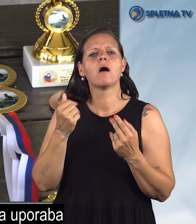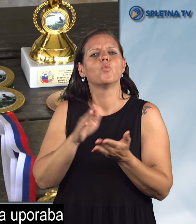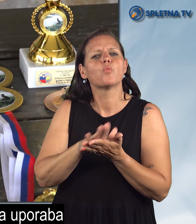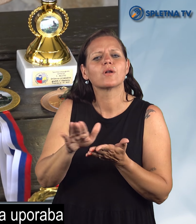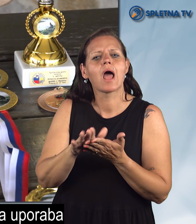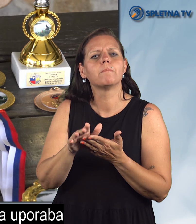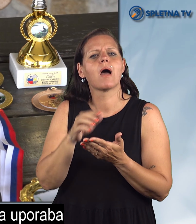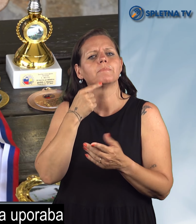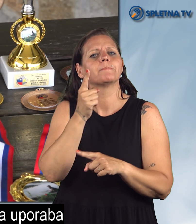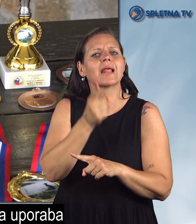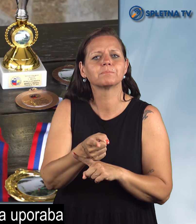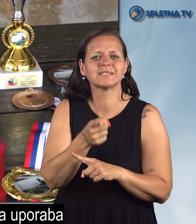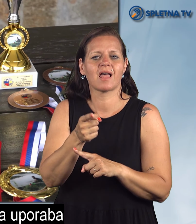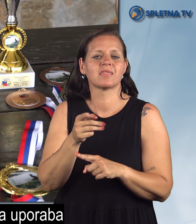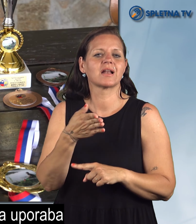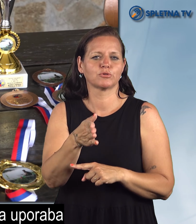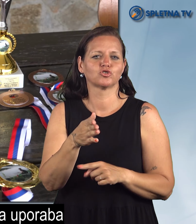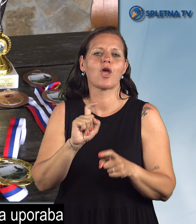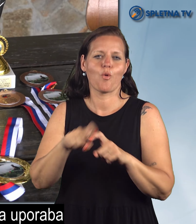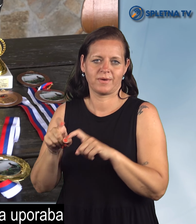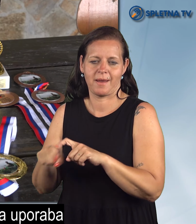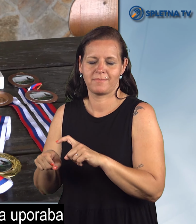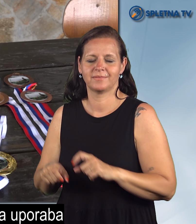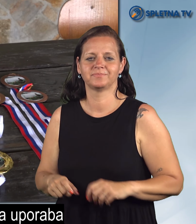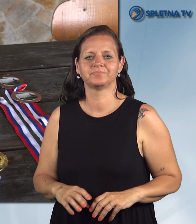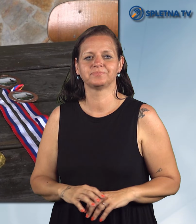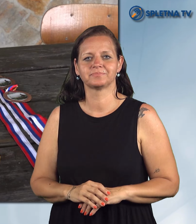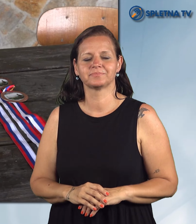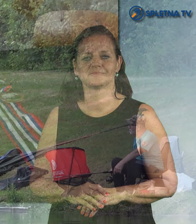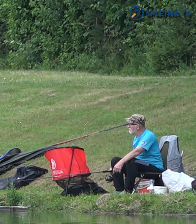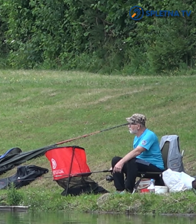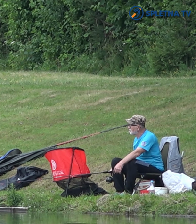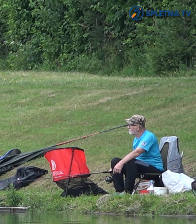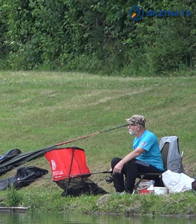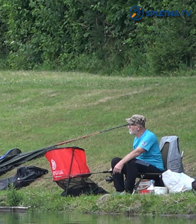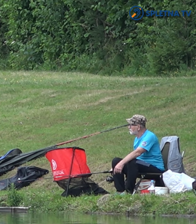Pomembna je bila uporaba predpisane ribiške opreme.